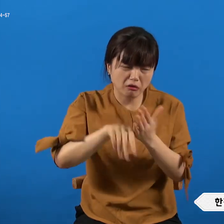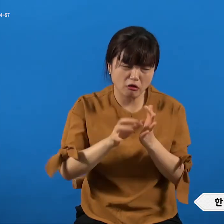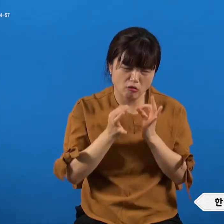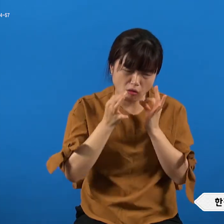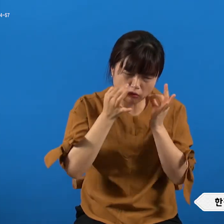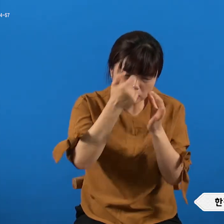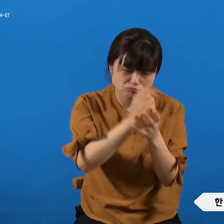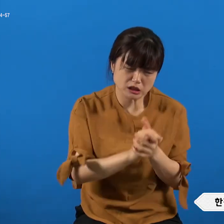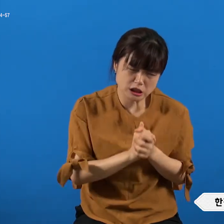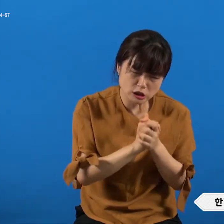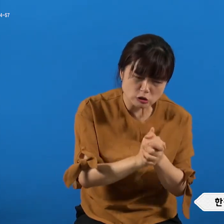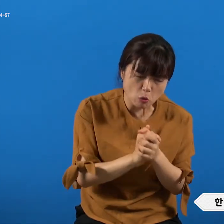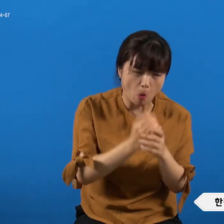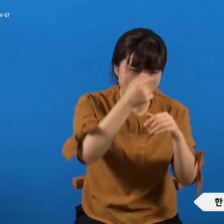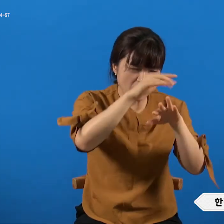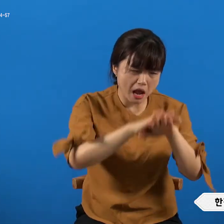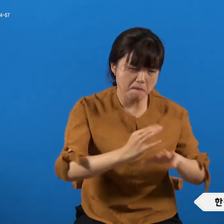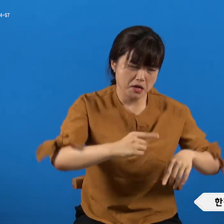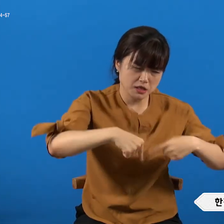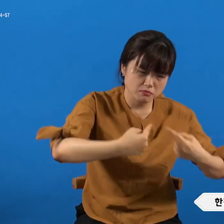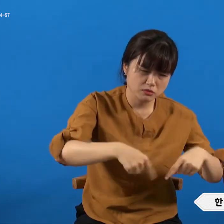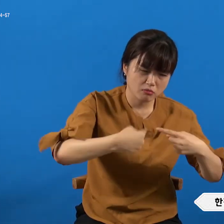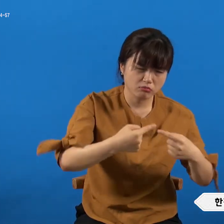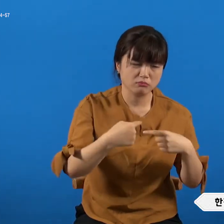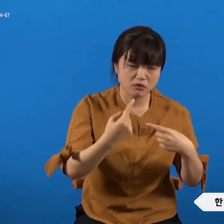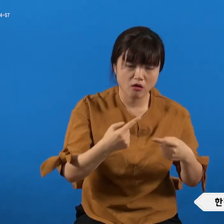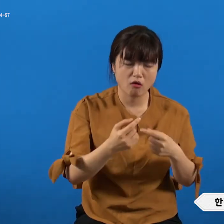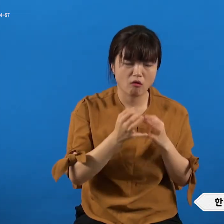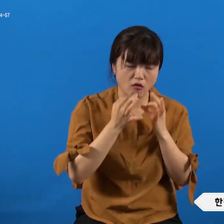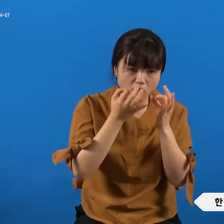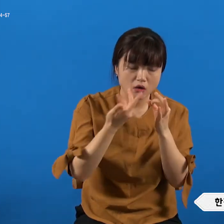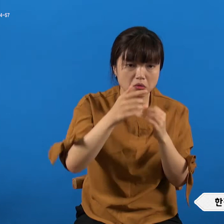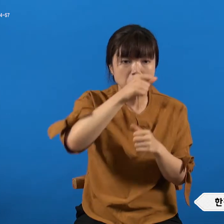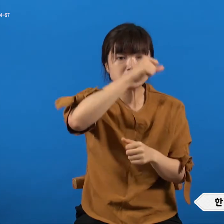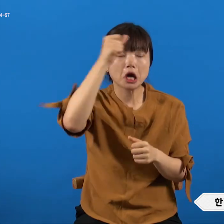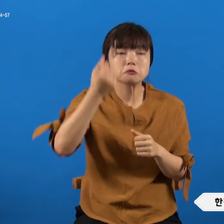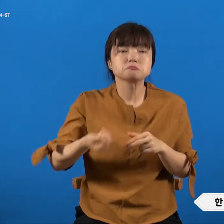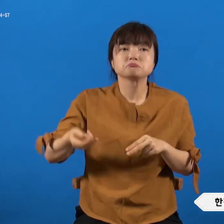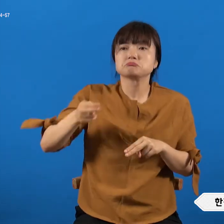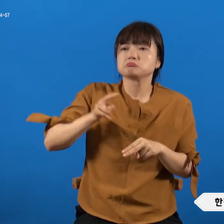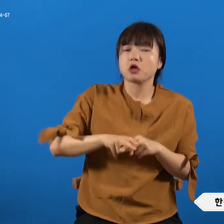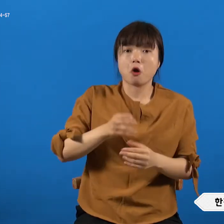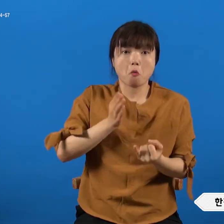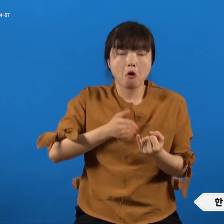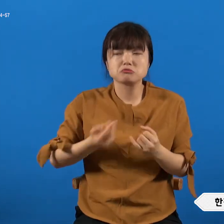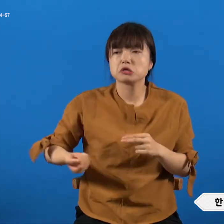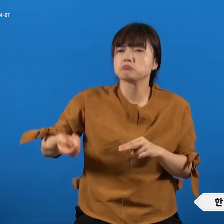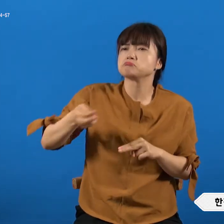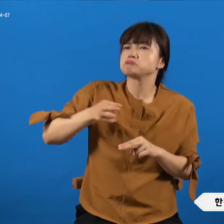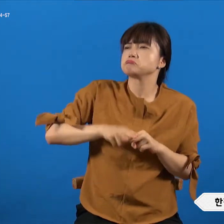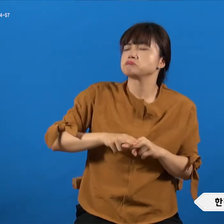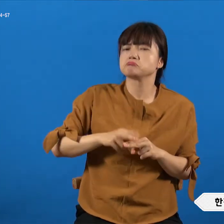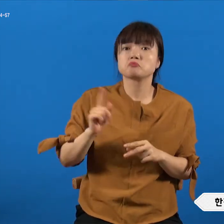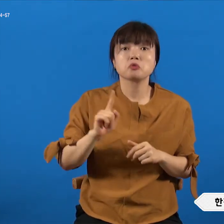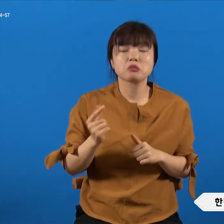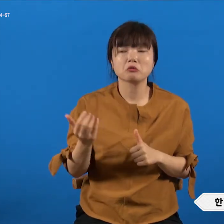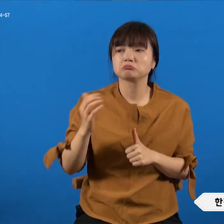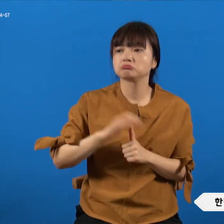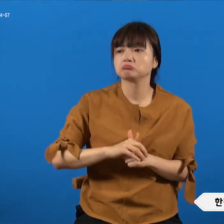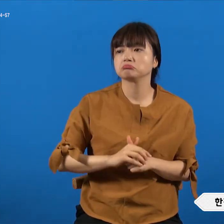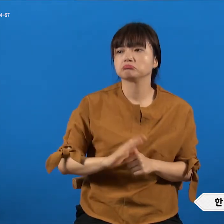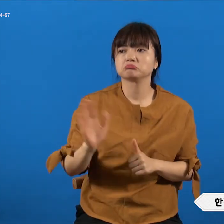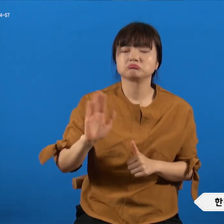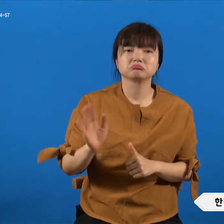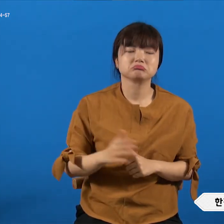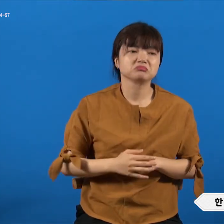그렇게 열심히였고 은혜 충만한 사람이고 그랬는데 장로가 되고 나니까 권사가 되고 나니까 그냥